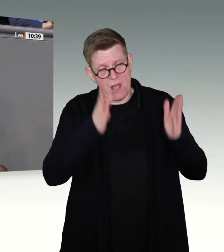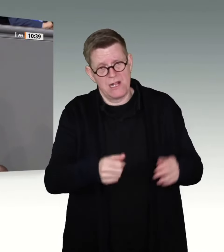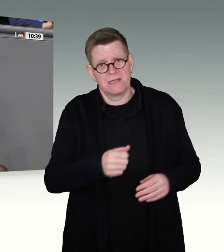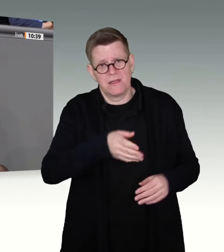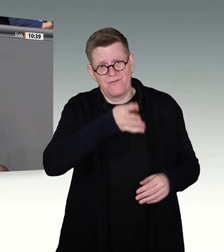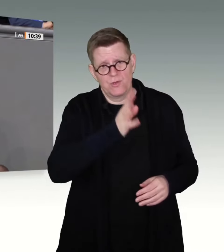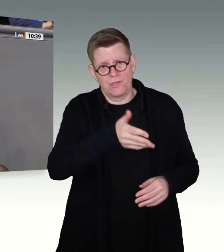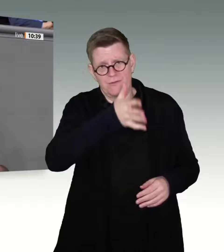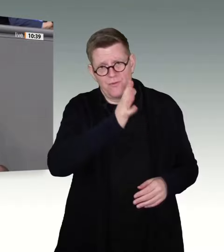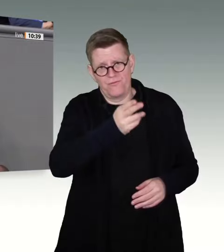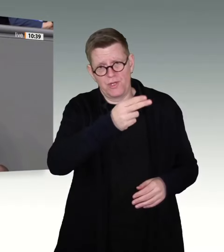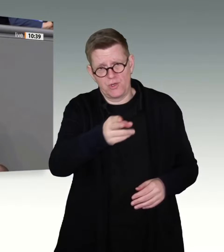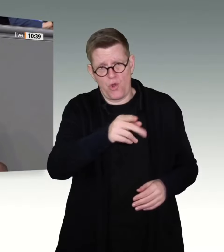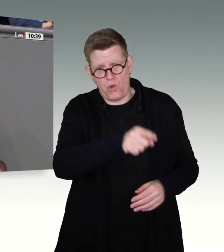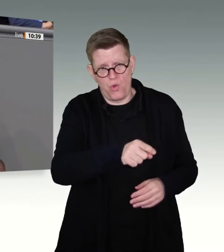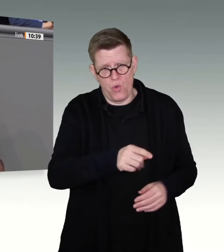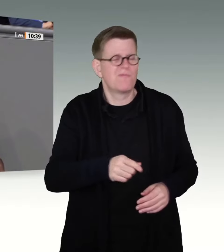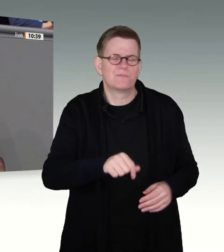völlig abschaffen.